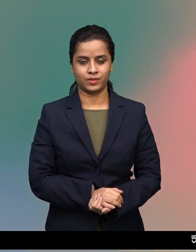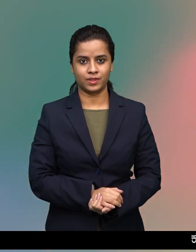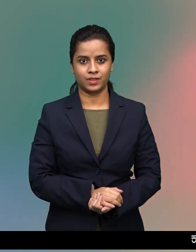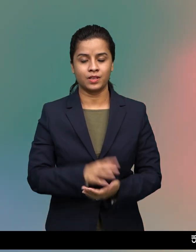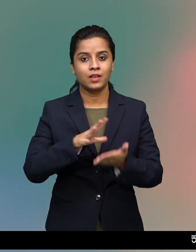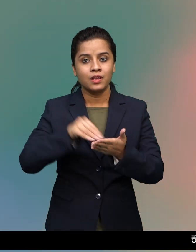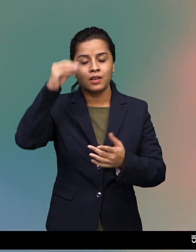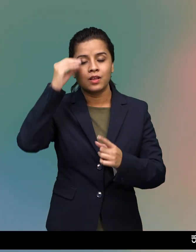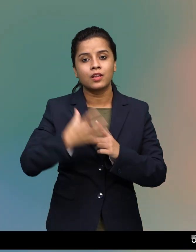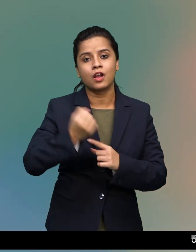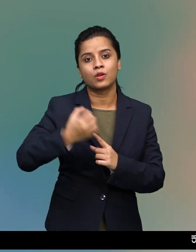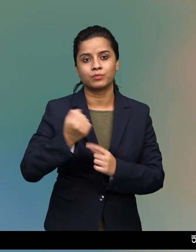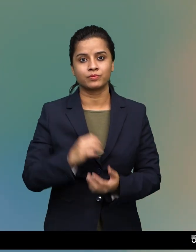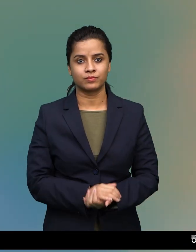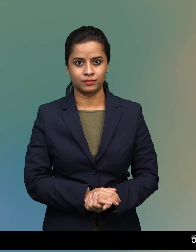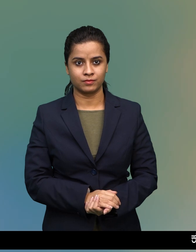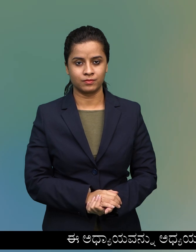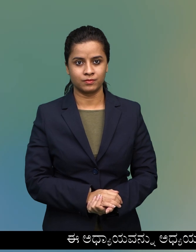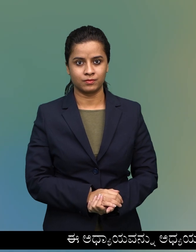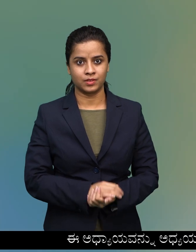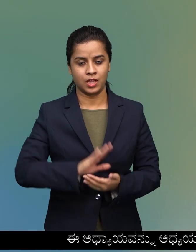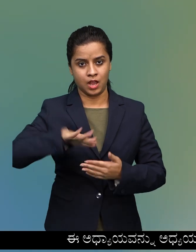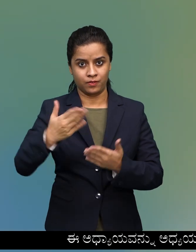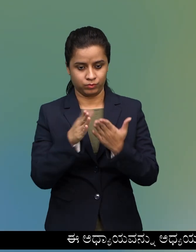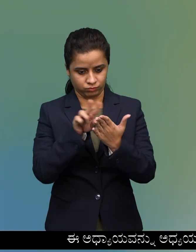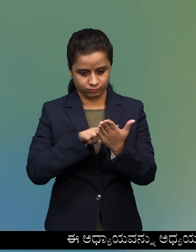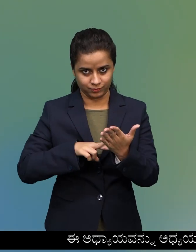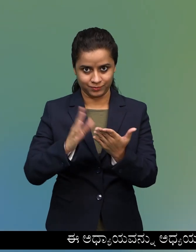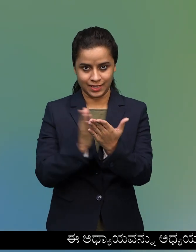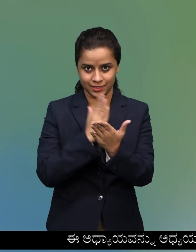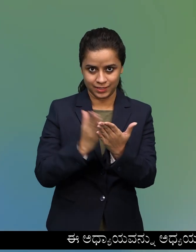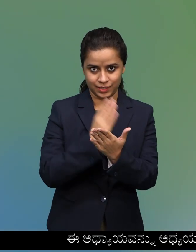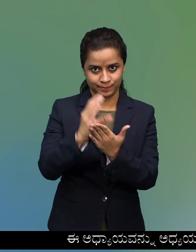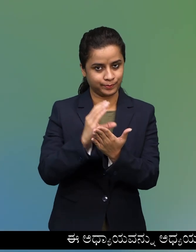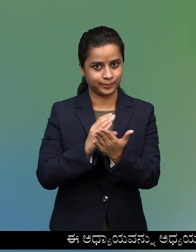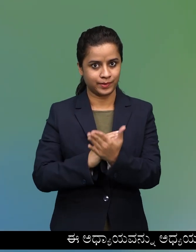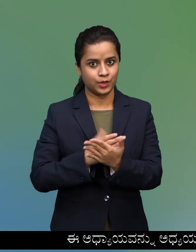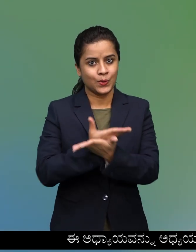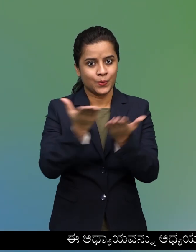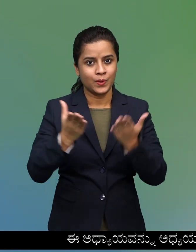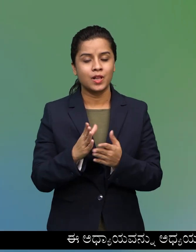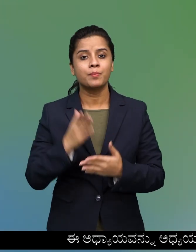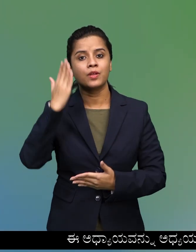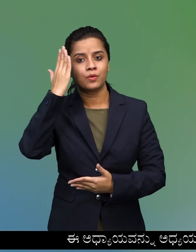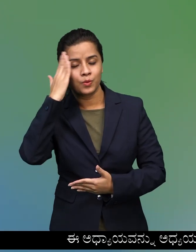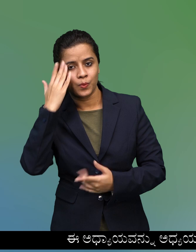ಕಲಿಕೆಯ ಫಲಿತಾಂಶಗಳು. ಈ ಅಧ್ಯಾಯವನ್ನು ಅಧ್ಯಯನ ಮಾಡಿದ ನಂತರ ನೀವು ಇದರ ಬಗ್ಗೆ